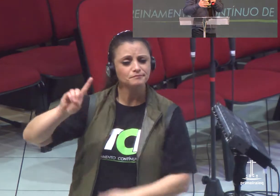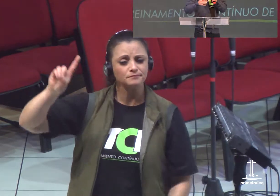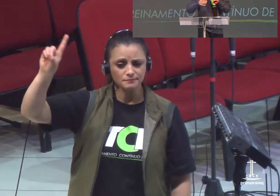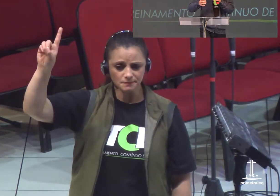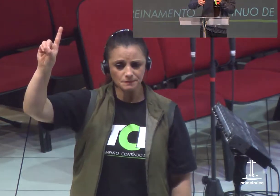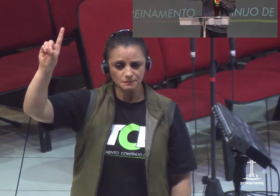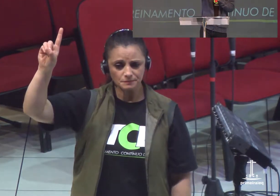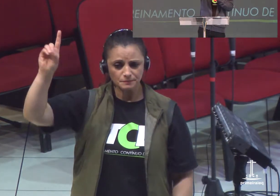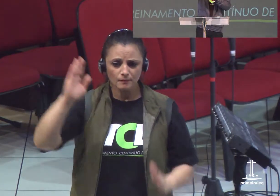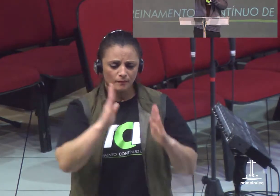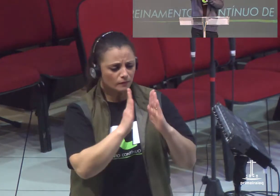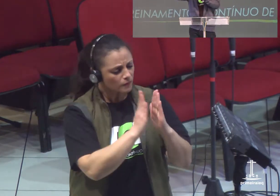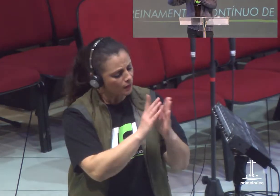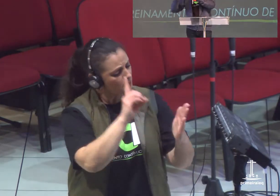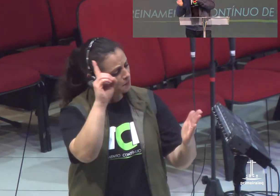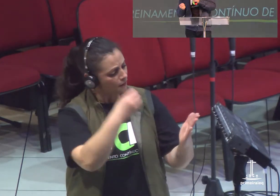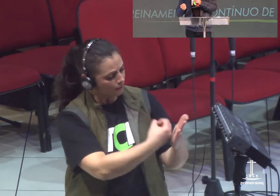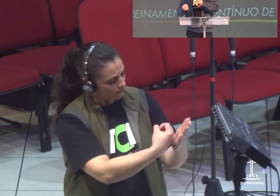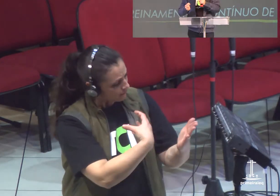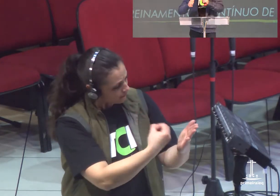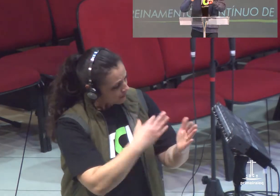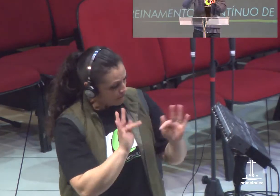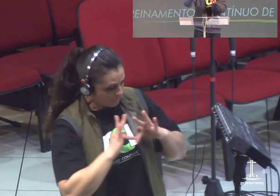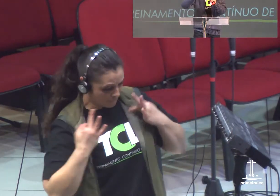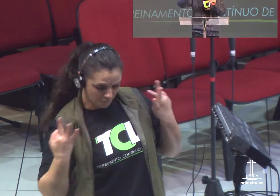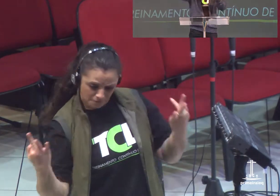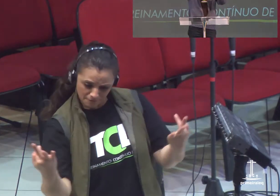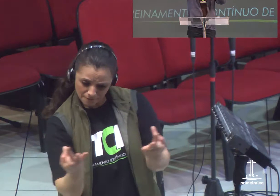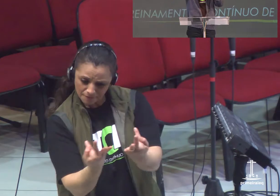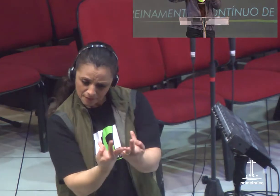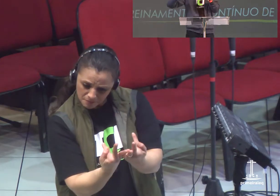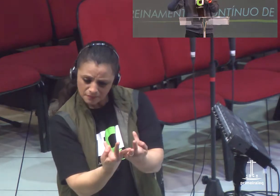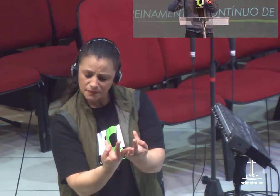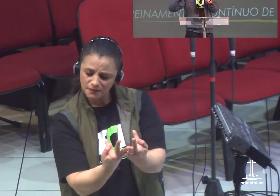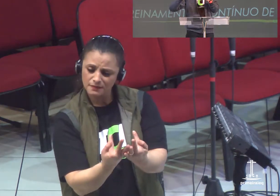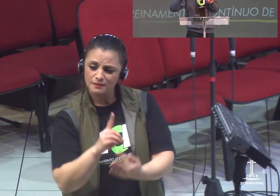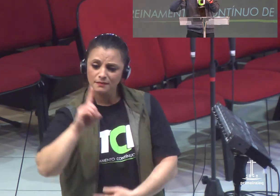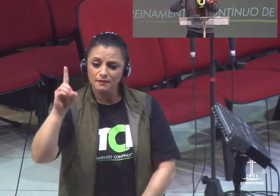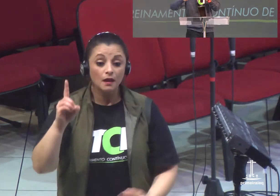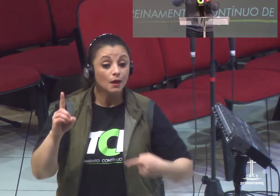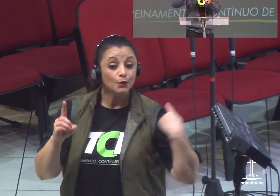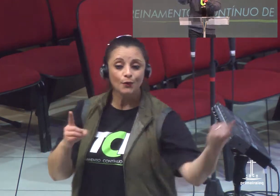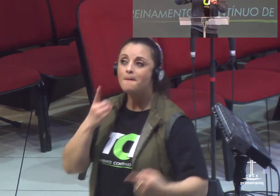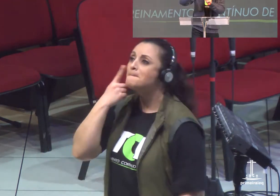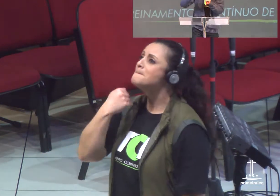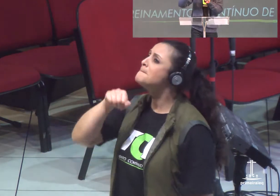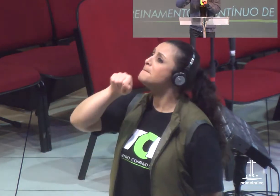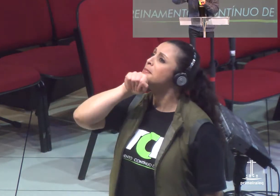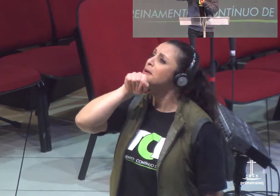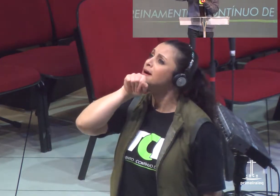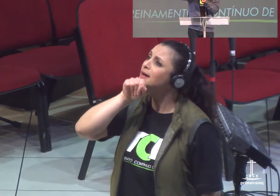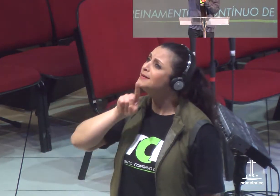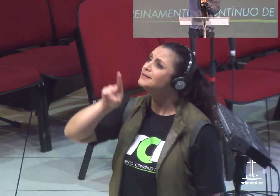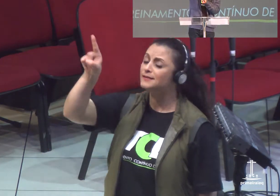chama de família de Deus. Nós chamamos Deus de Pai. E a Bíblia diz que nós somos